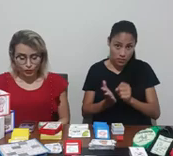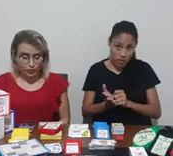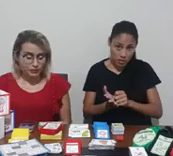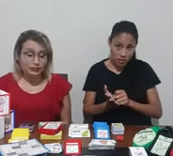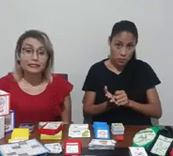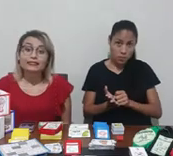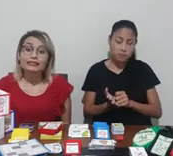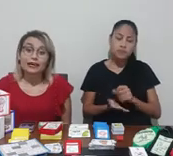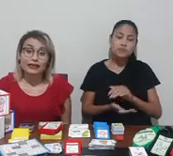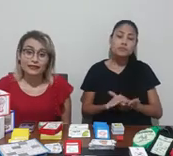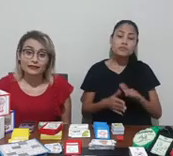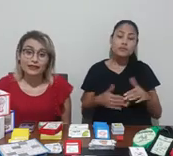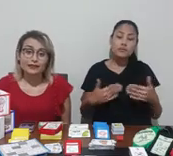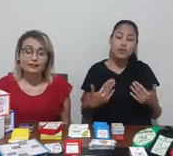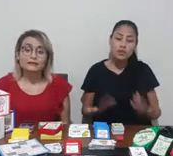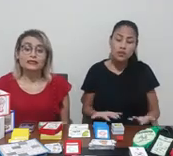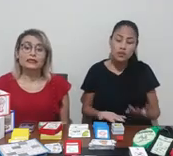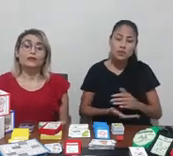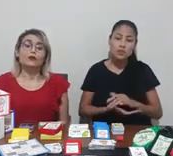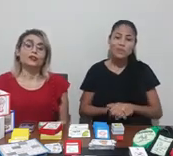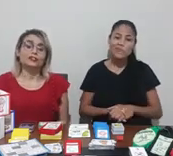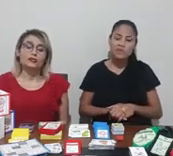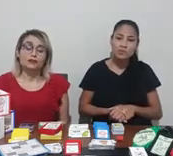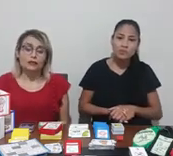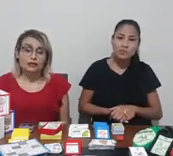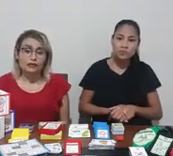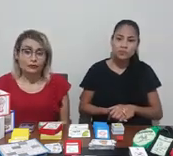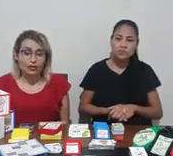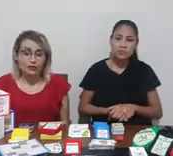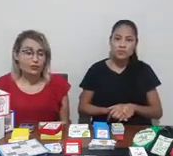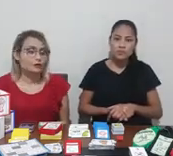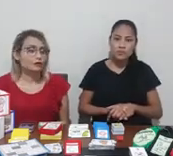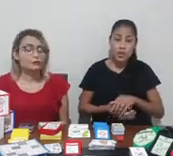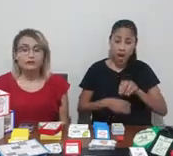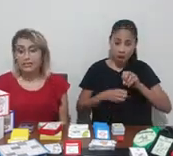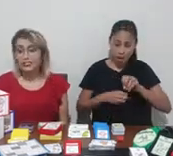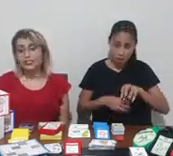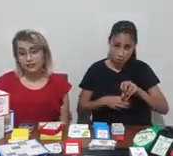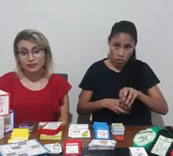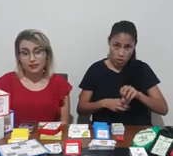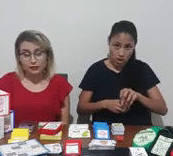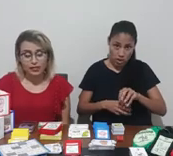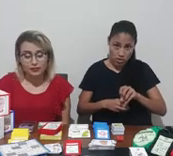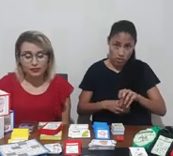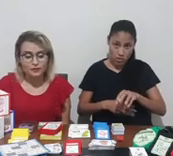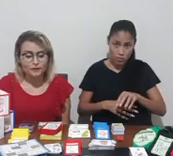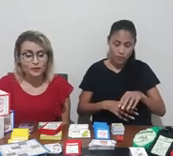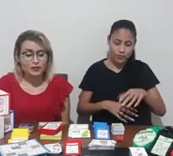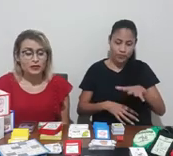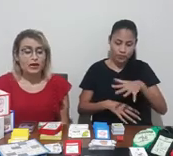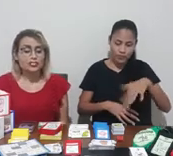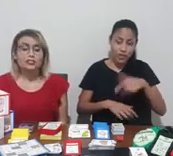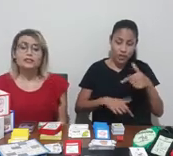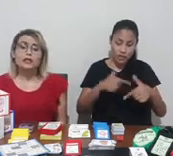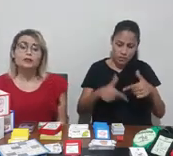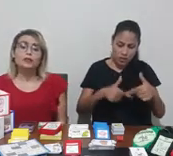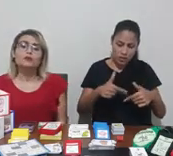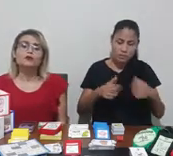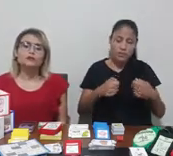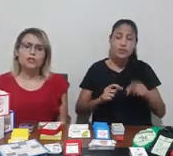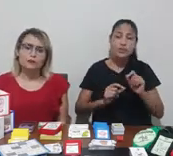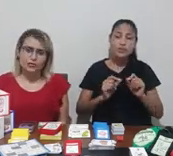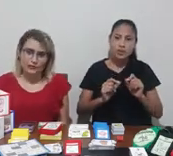Então, gente, na realidade, quando a gente está na educação, na instância da educação, a gente sabe